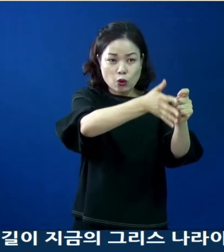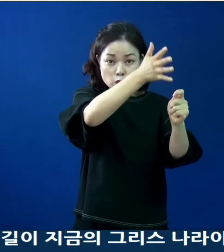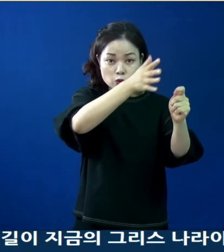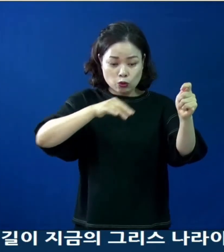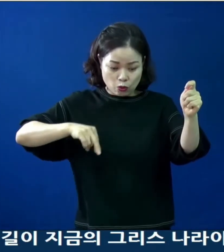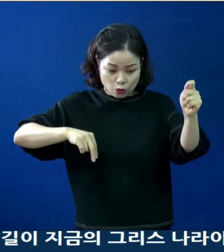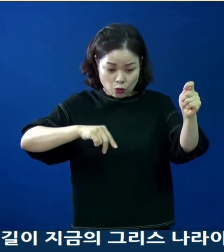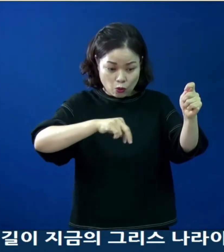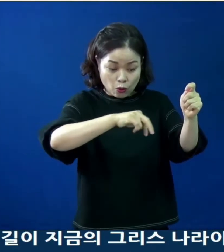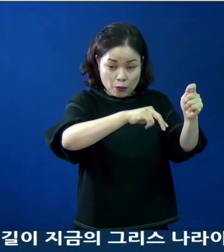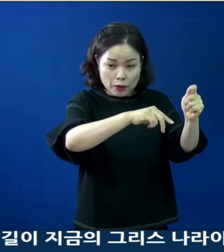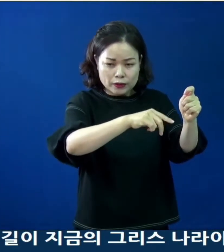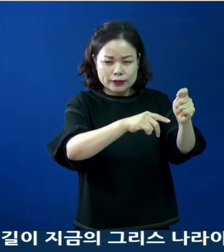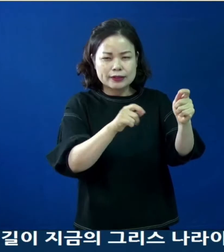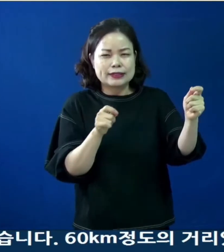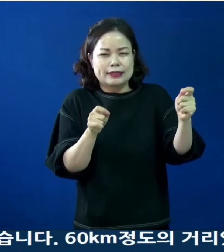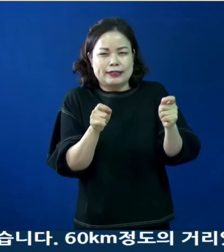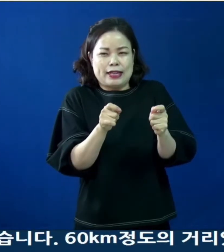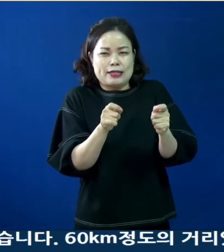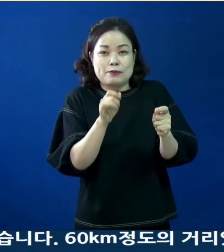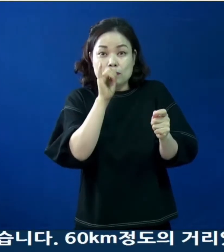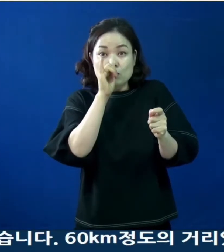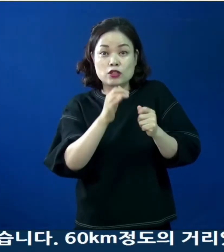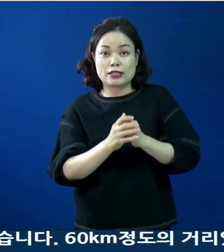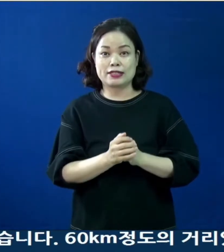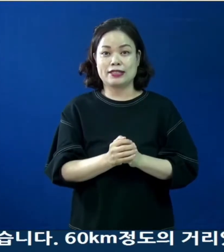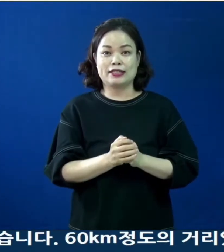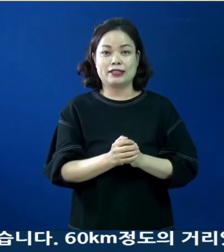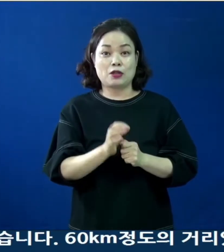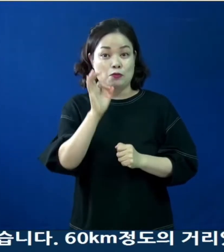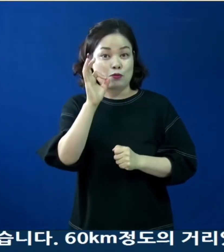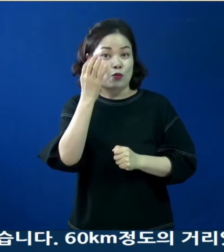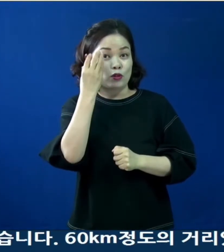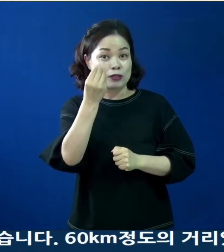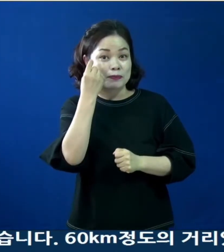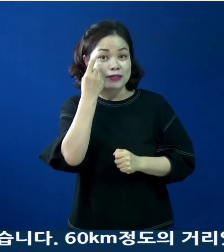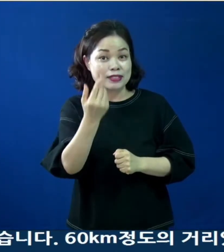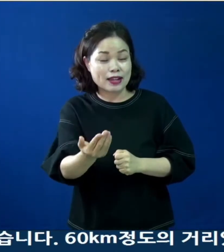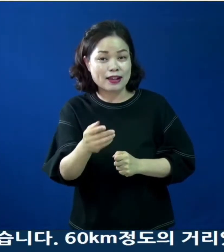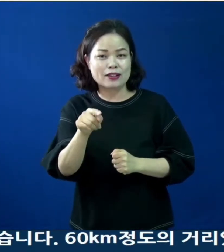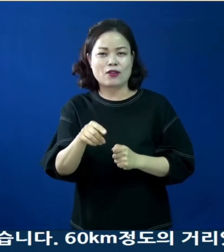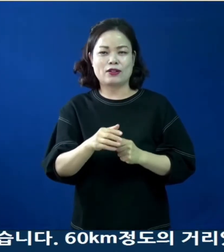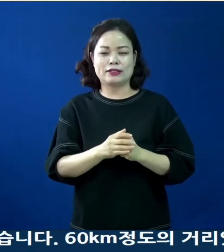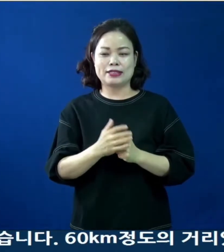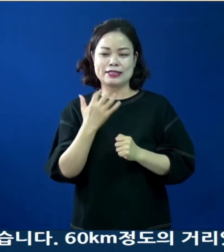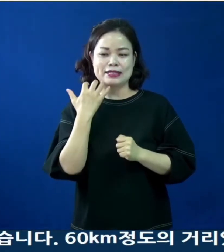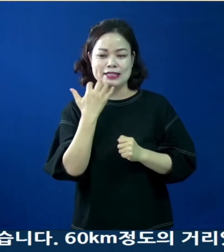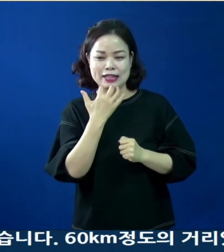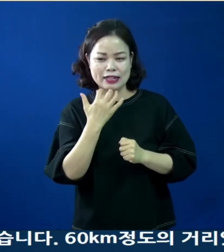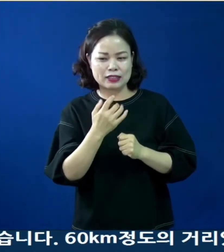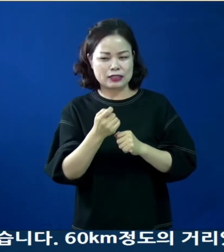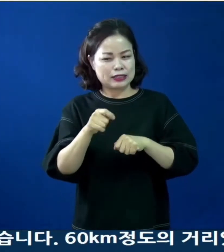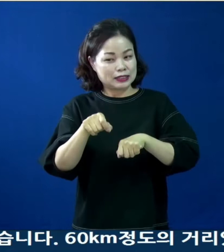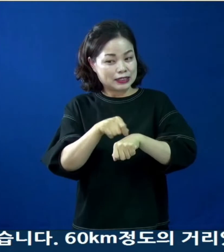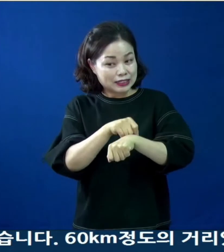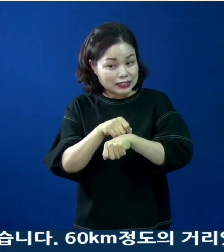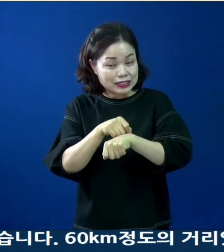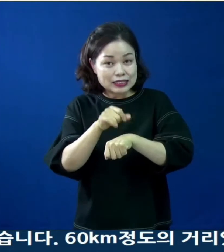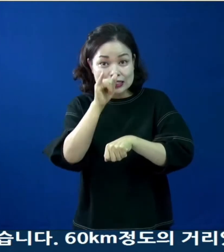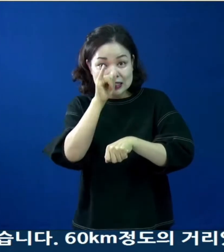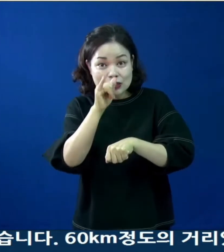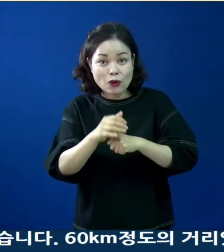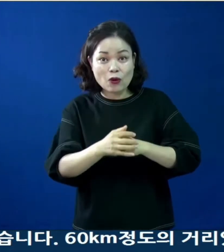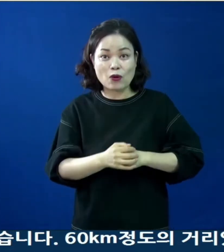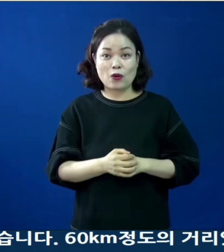짤룩한, 굉장히 짤룩한 부분이 있죠. 그거 보이십니까? 거기에 색깔이 좀 특별하게 칠해져